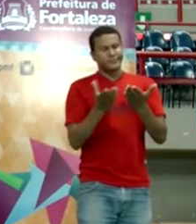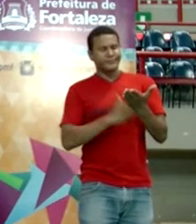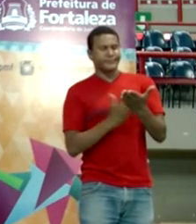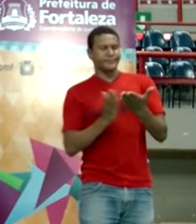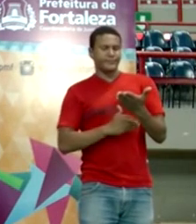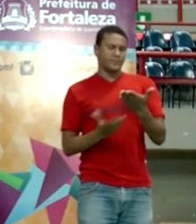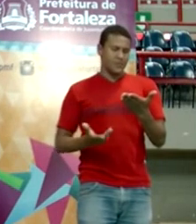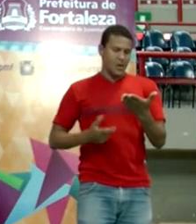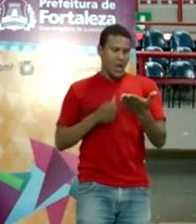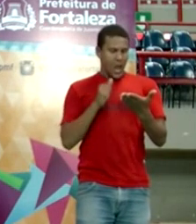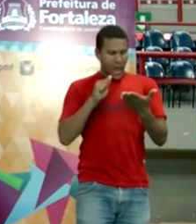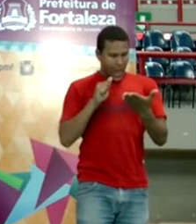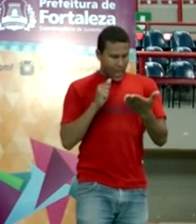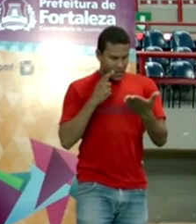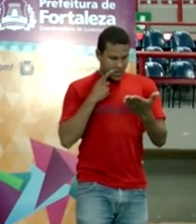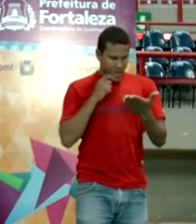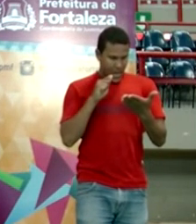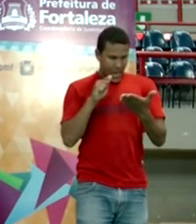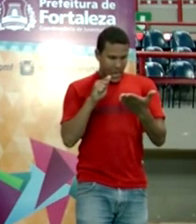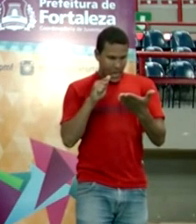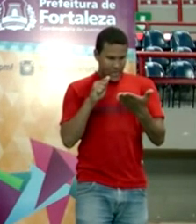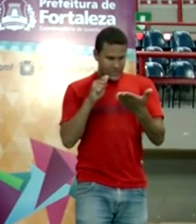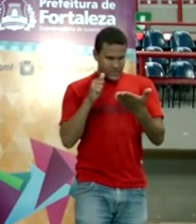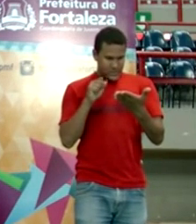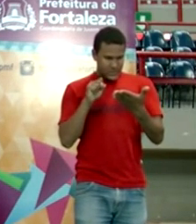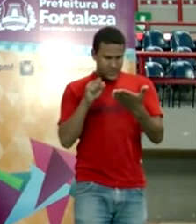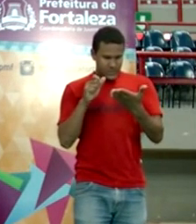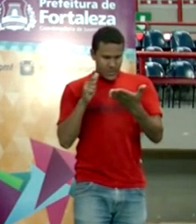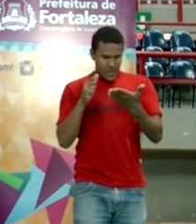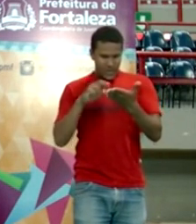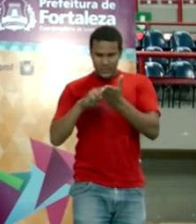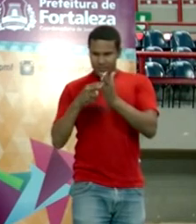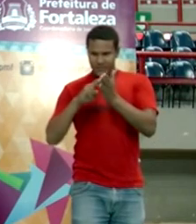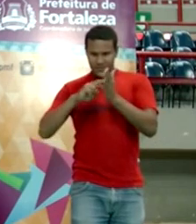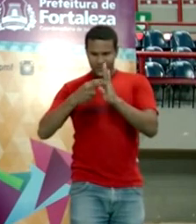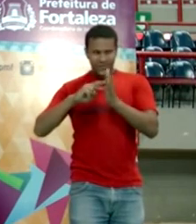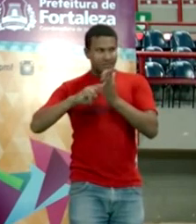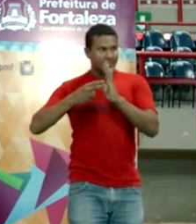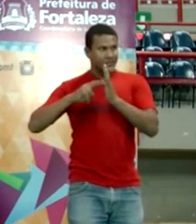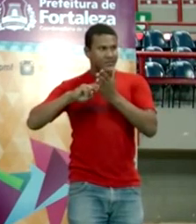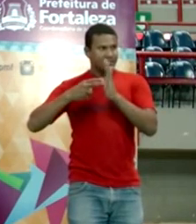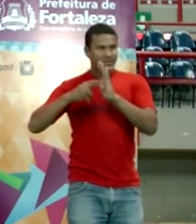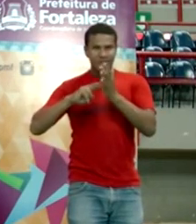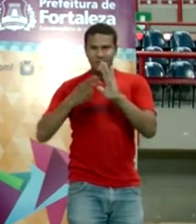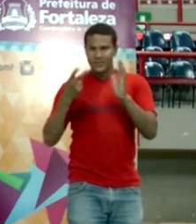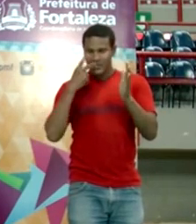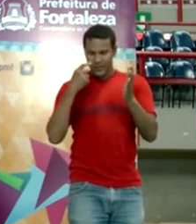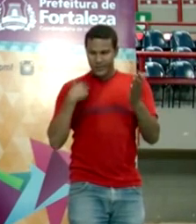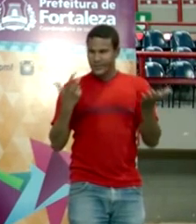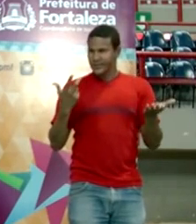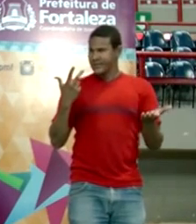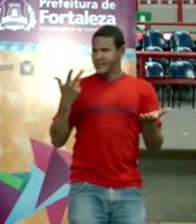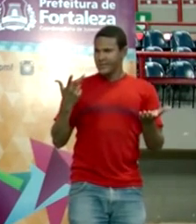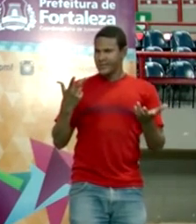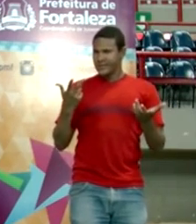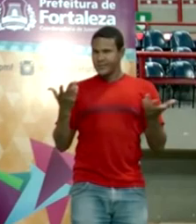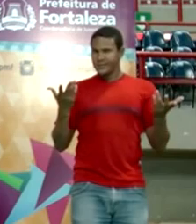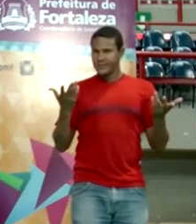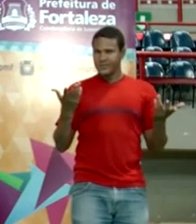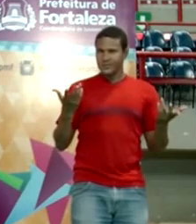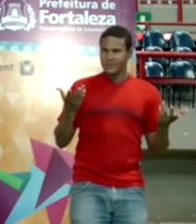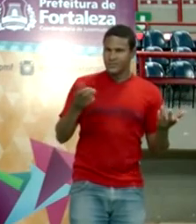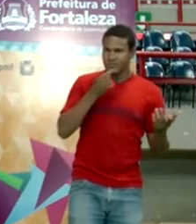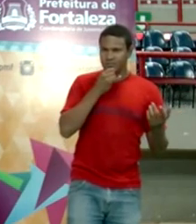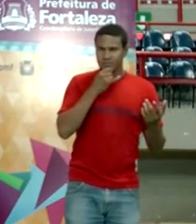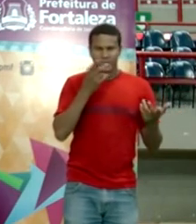romance, aí vem as palavras, eu vou lendo o significado, procurando ali o clímax da história, jamais. Então eu